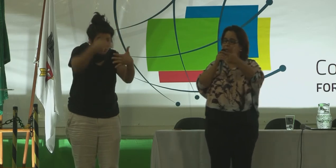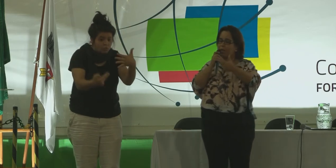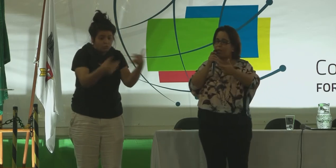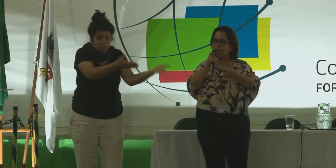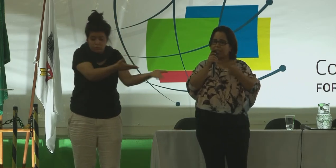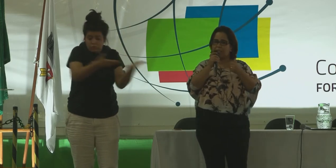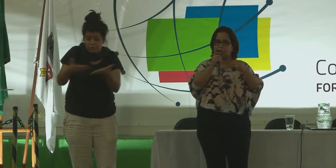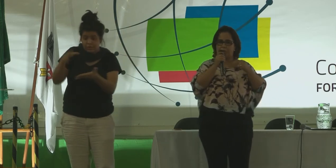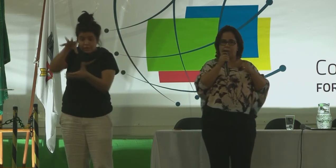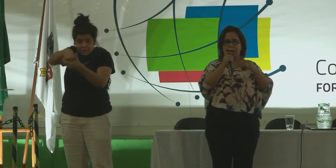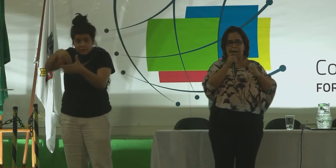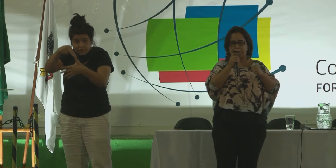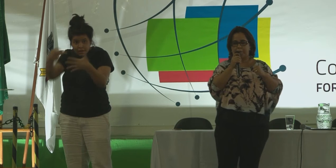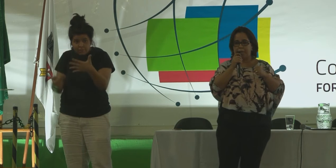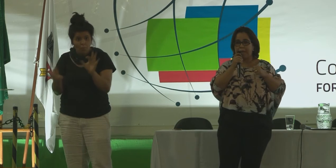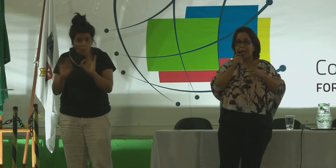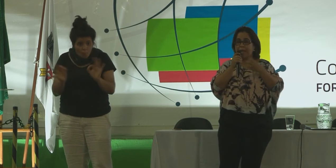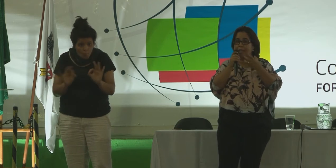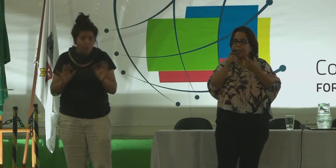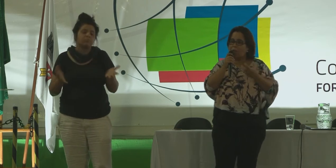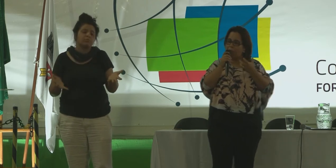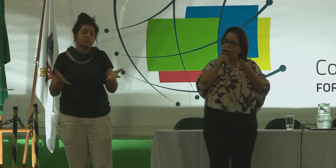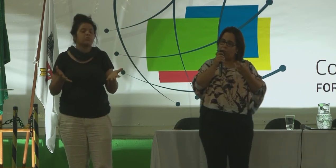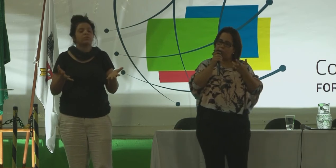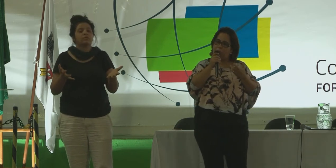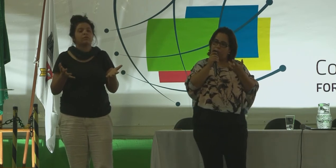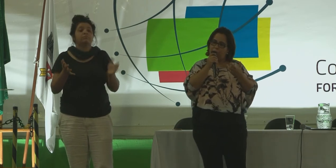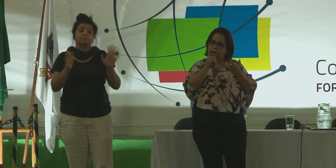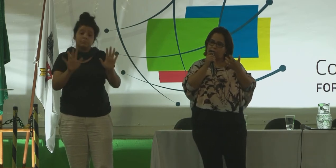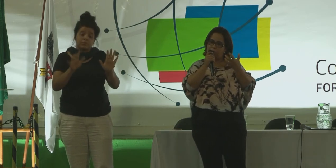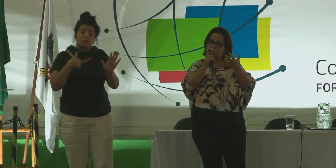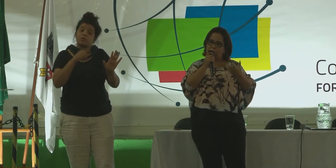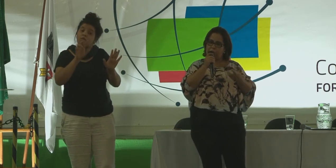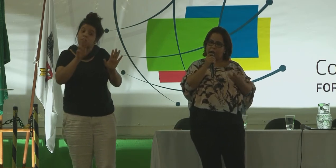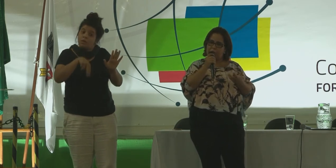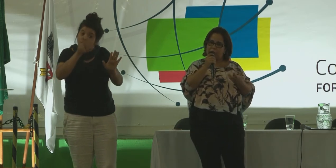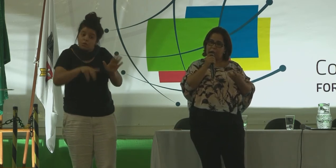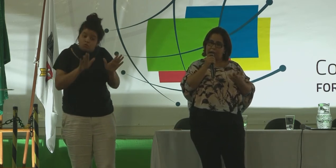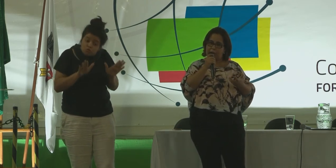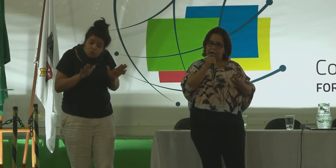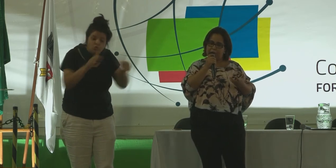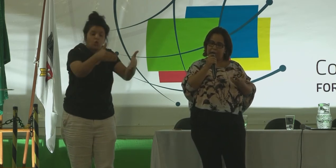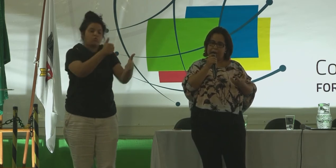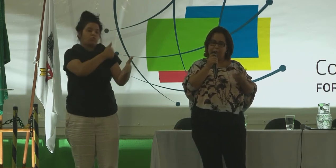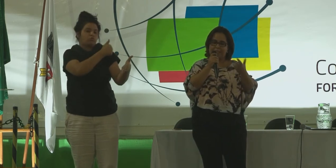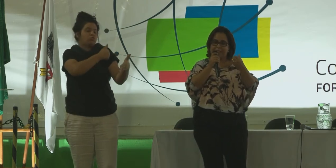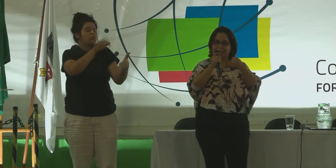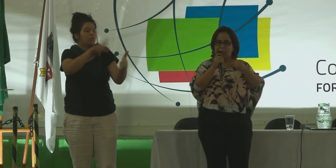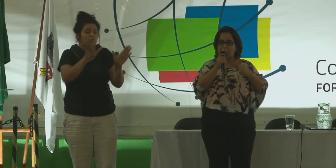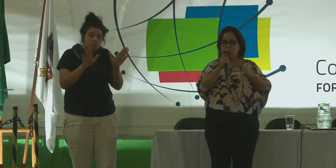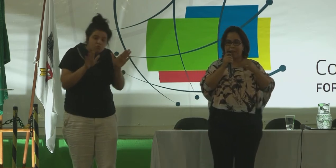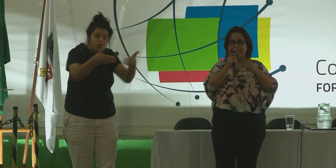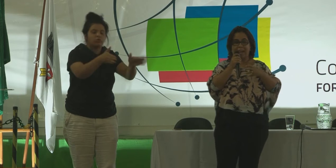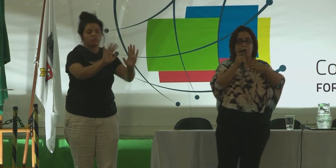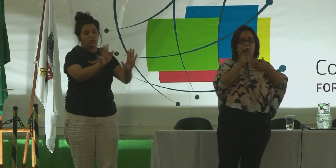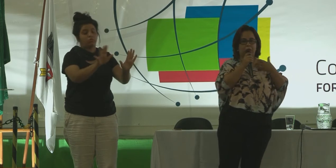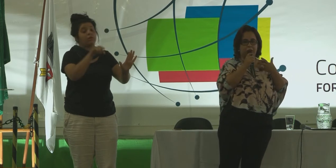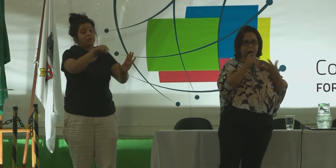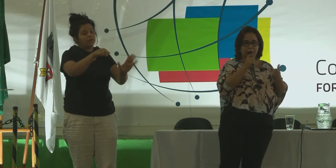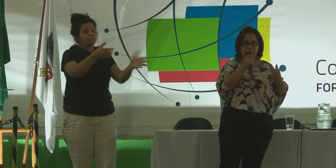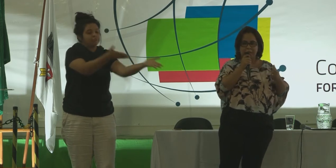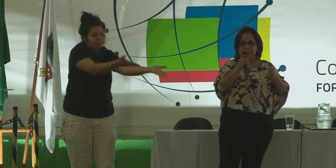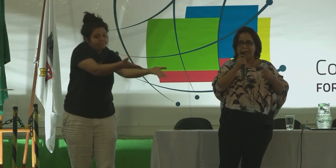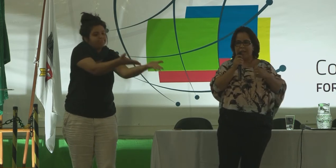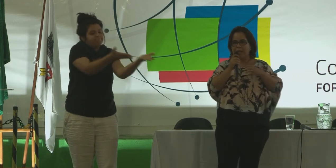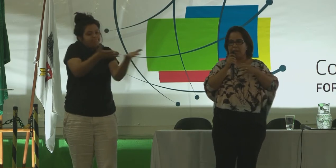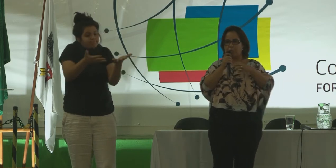transtorno mental, ele não é atendido pelo NAP, ele não é o público-alvo do atendimento do NAP. Mas esse aluno, ele é